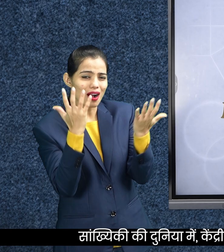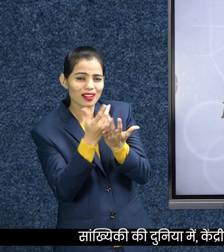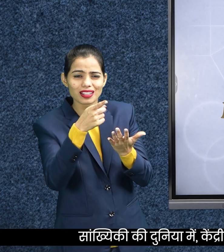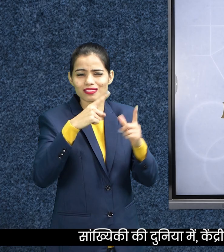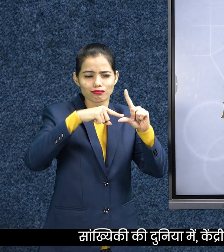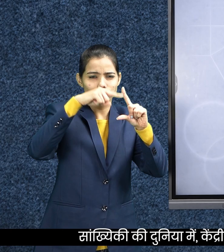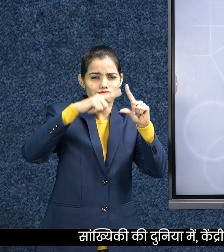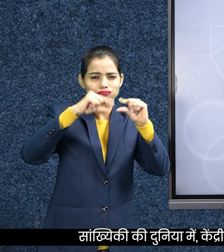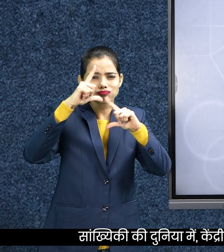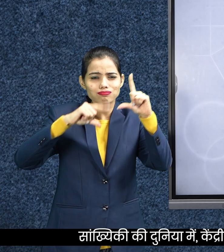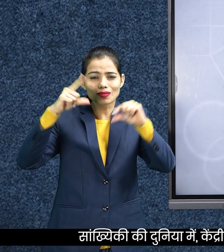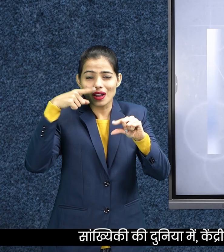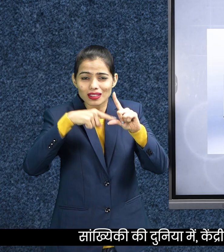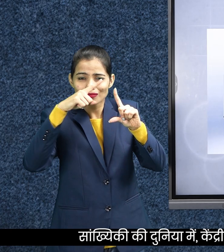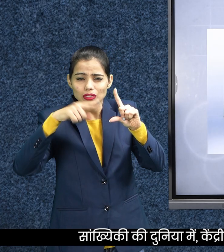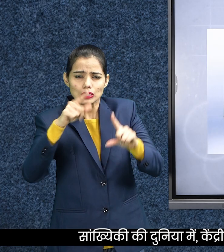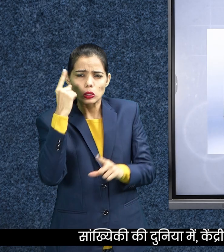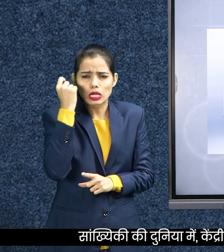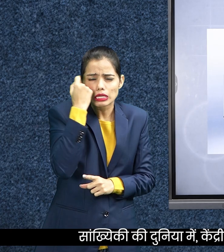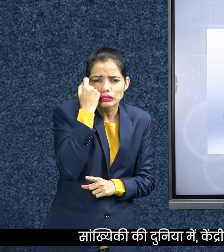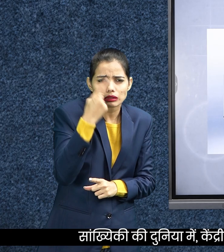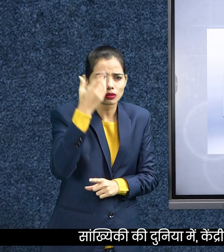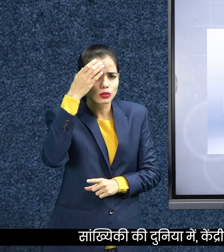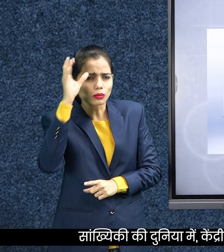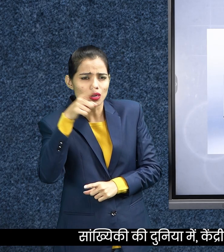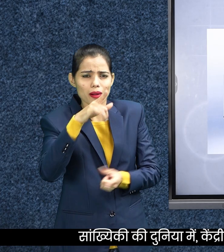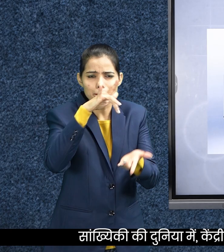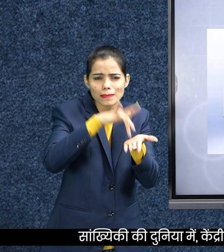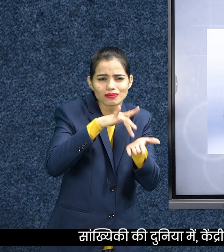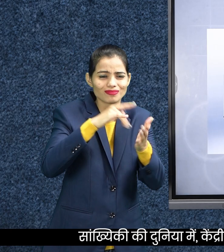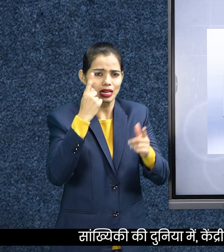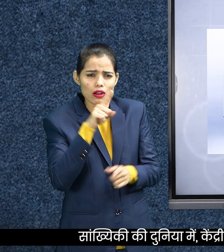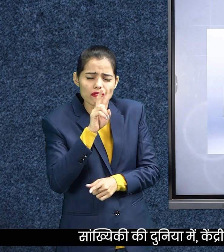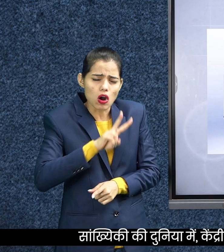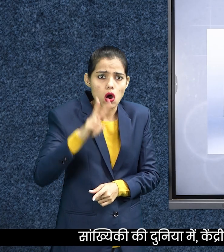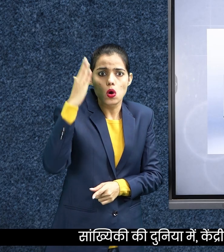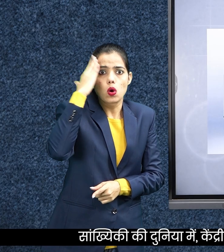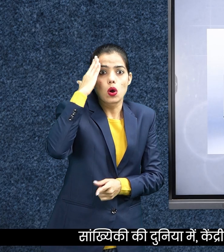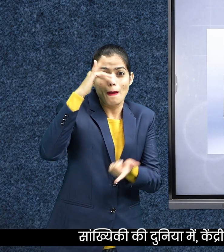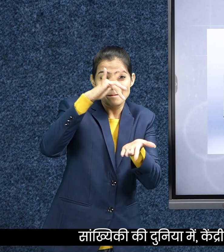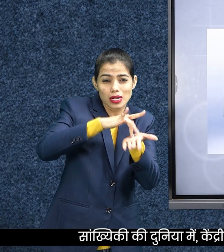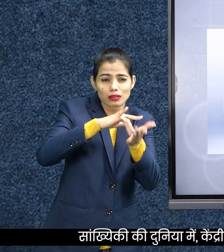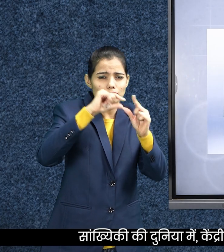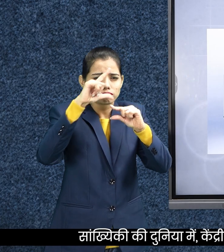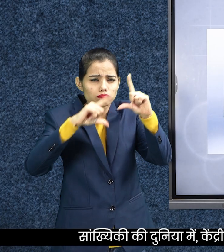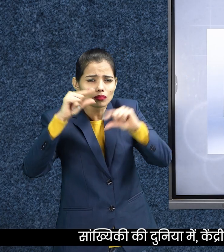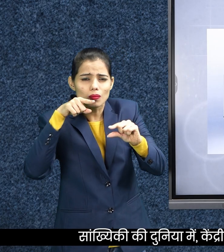सांख्यिकी दुनिया में केंद्रीय प्रवृत्ति की अवधारणा को समझना आंकड़ों की व्याख्या